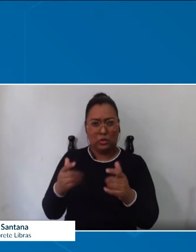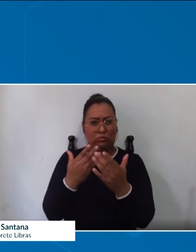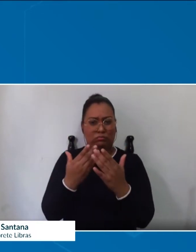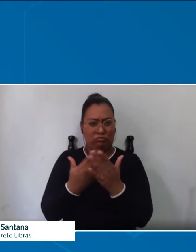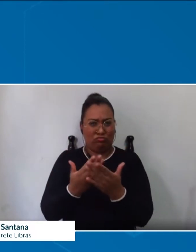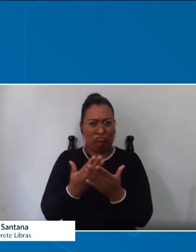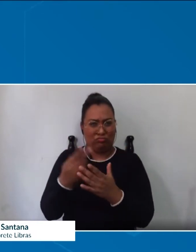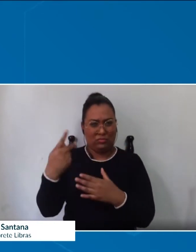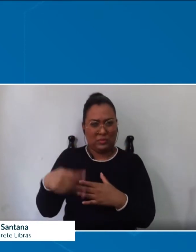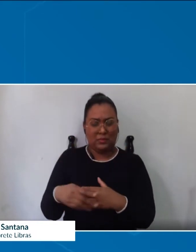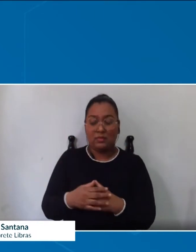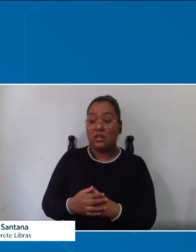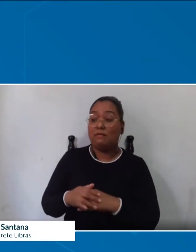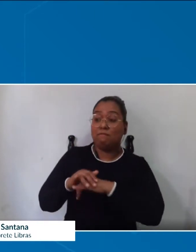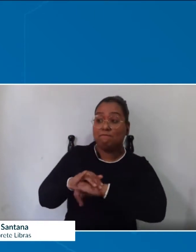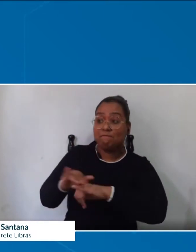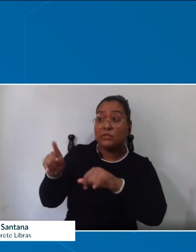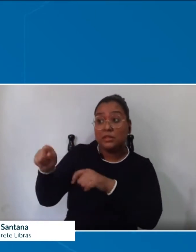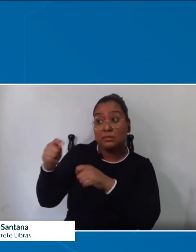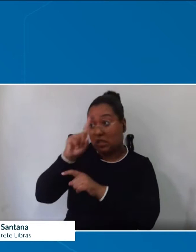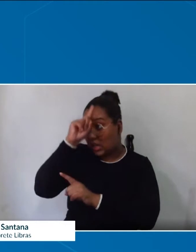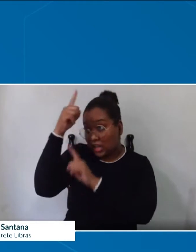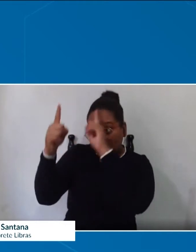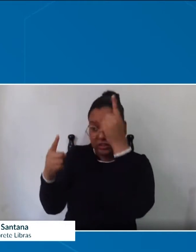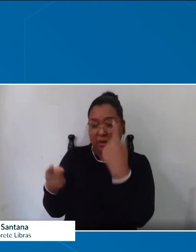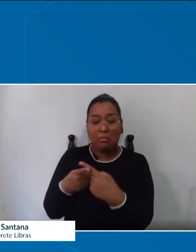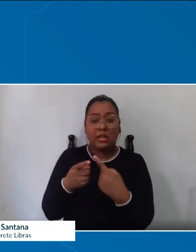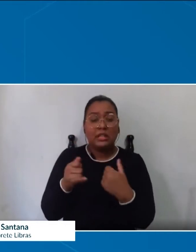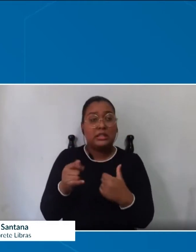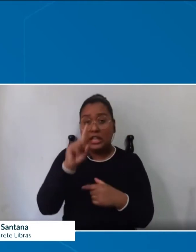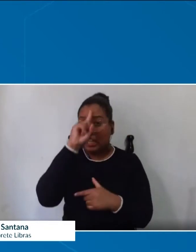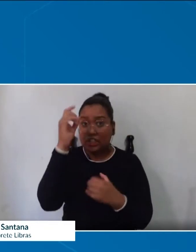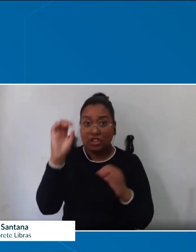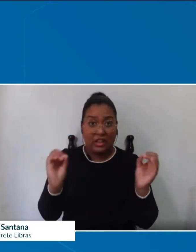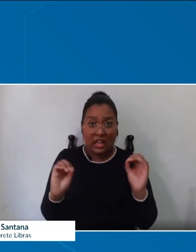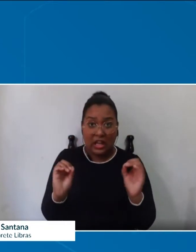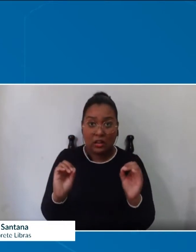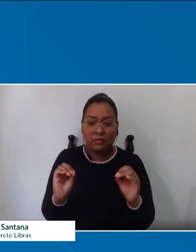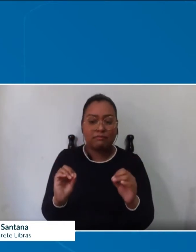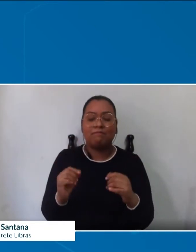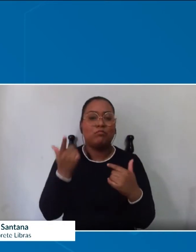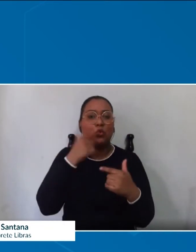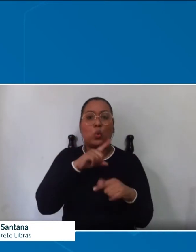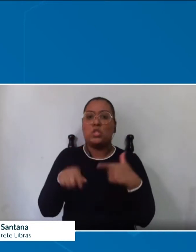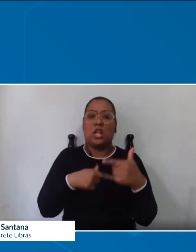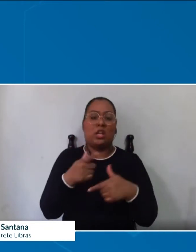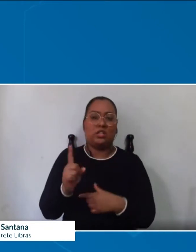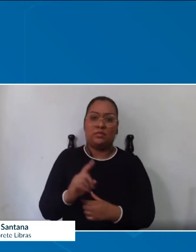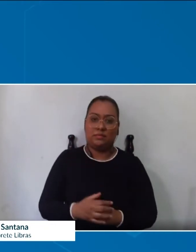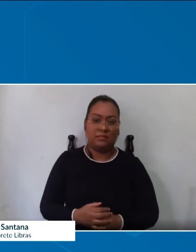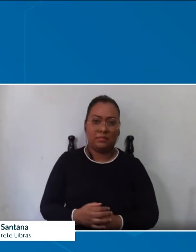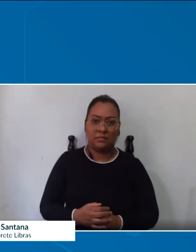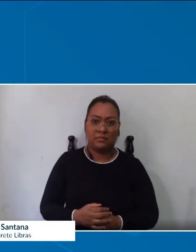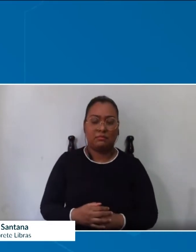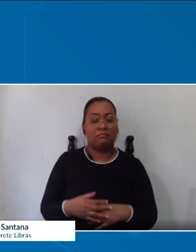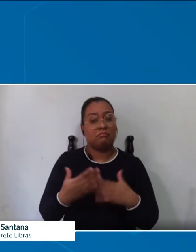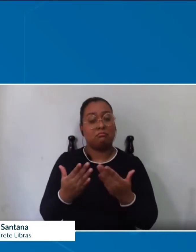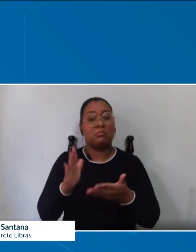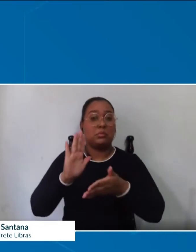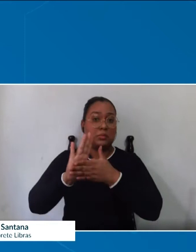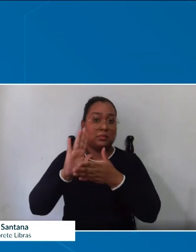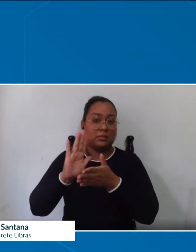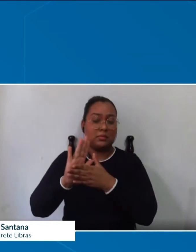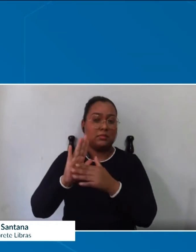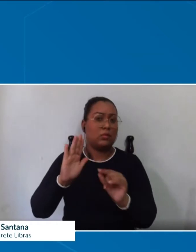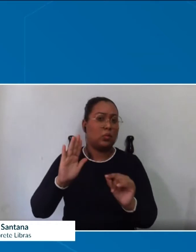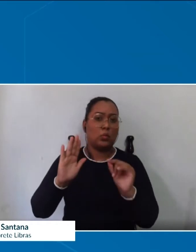a ser altamente criativo, porque se ele não tiver criatividade, ele não consegue trabalhar. Então, a ideia sempre é